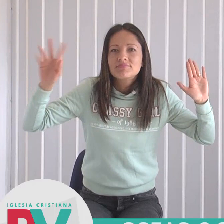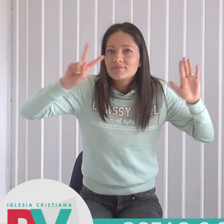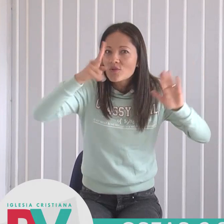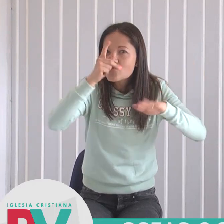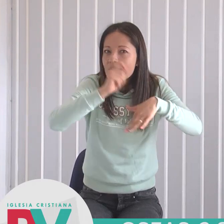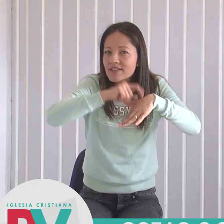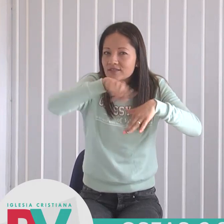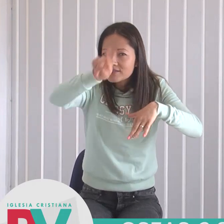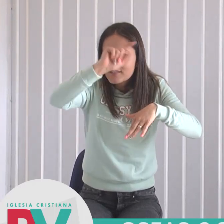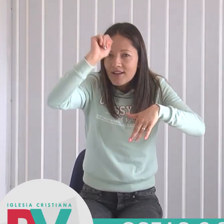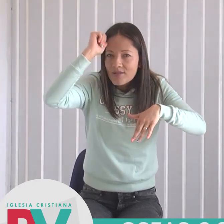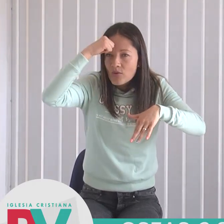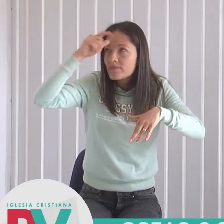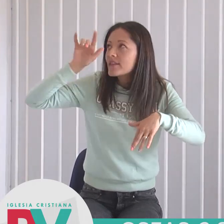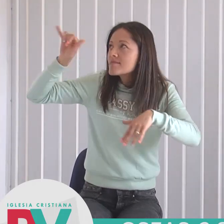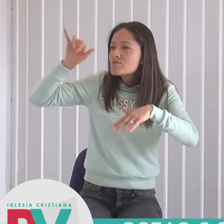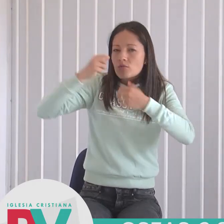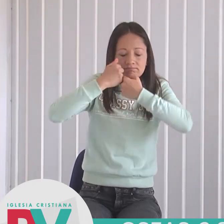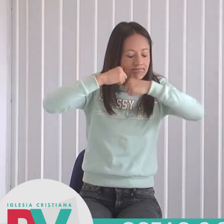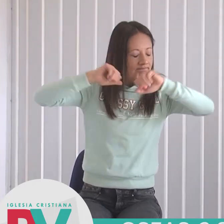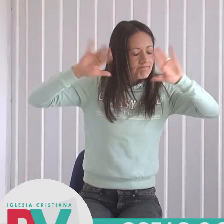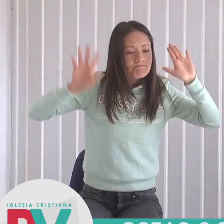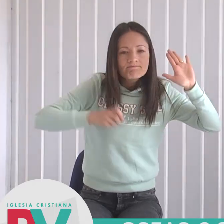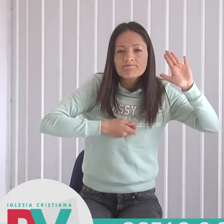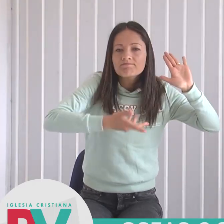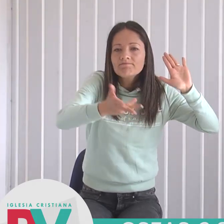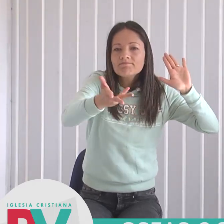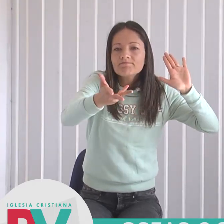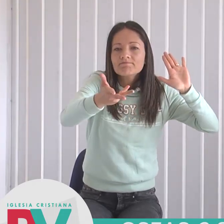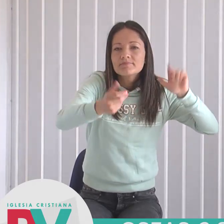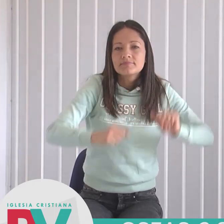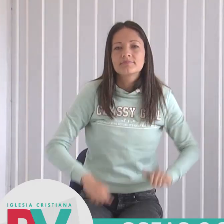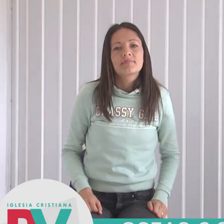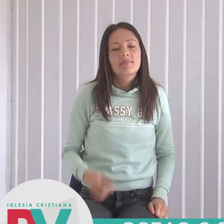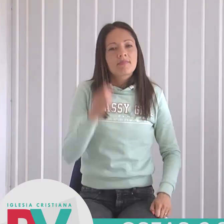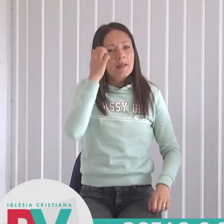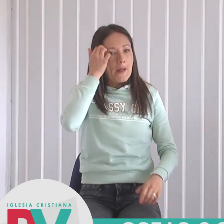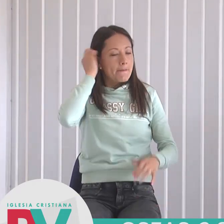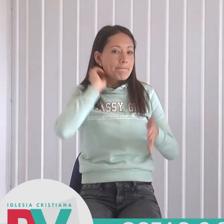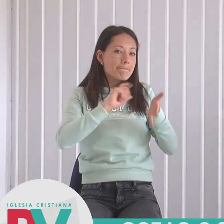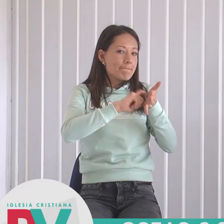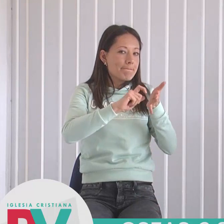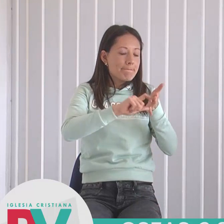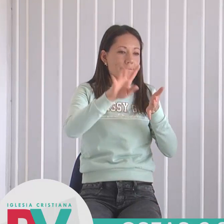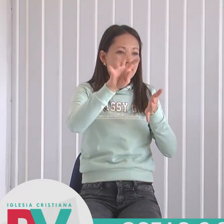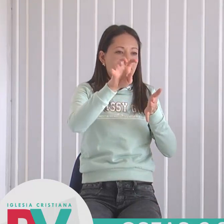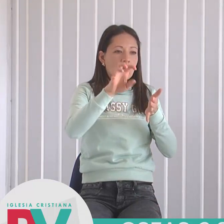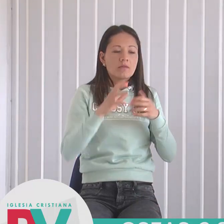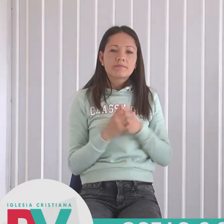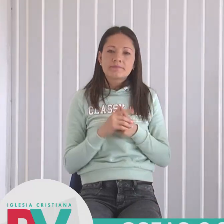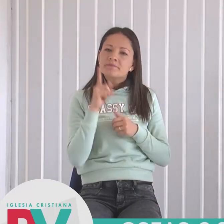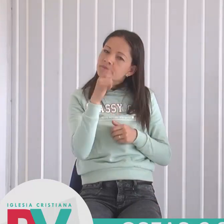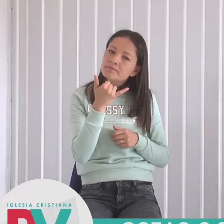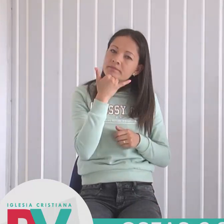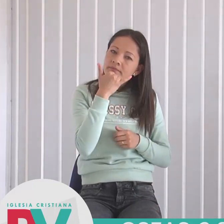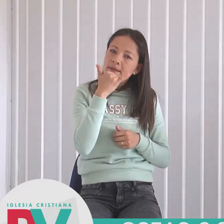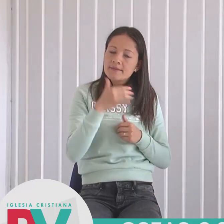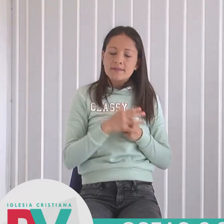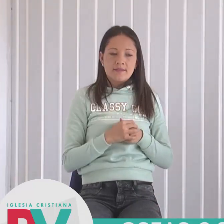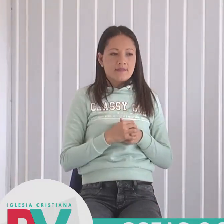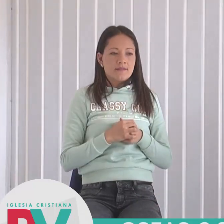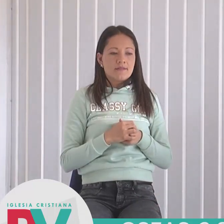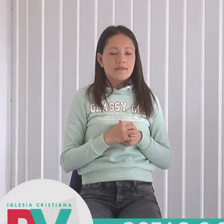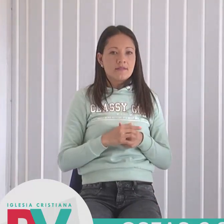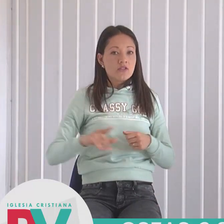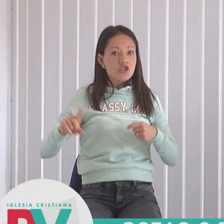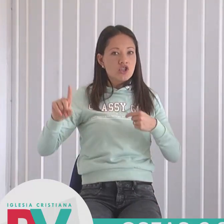que lo recuerdo. Él mismo es lo que se quiere dar. Versículo número 9. Por tanto,